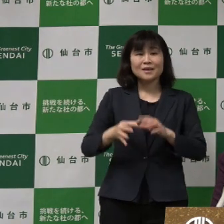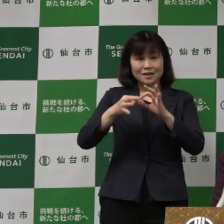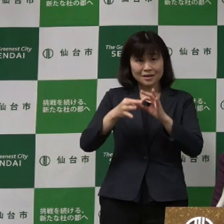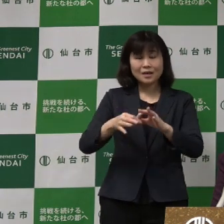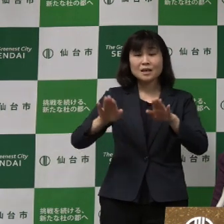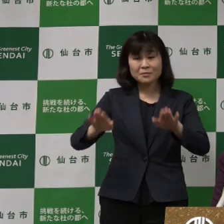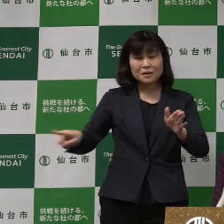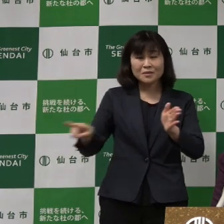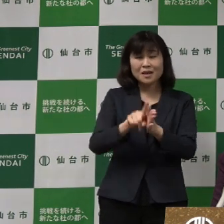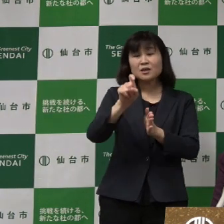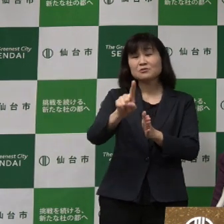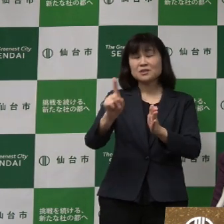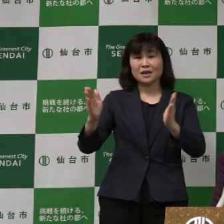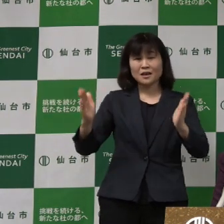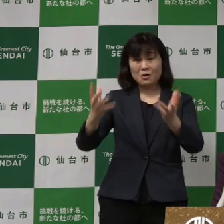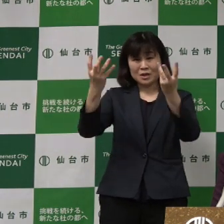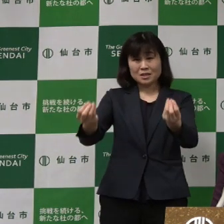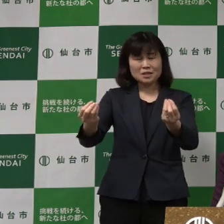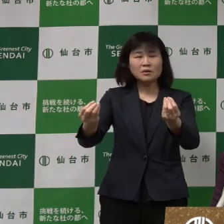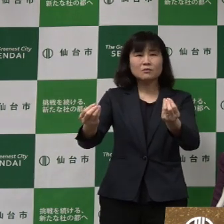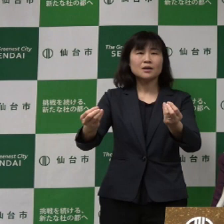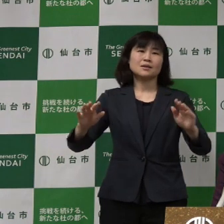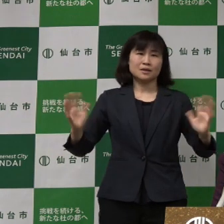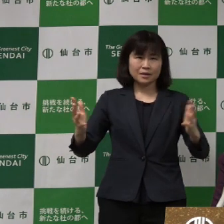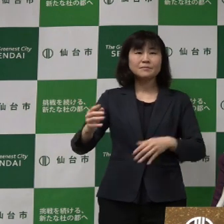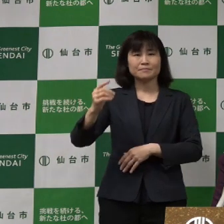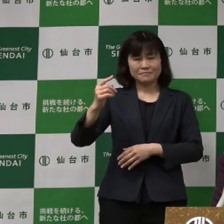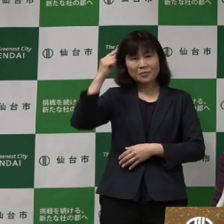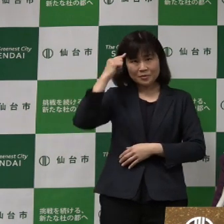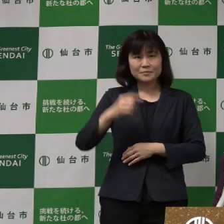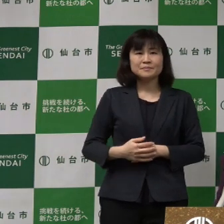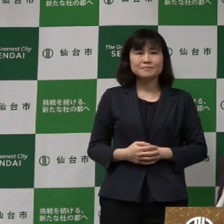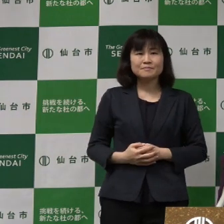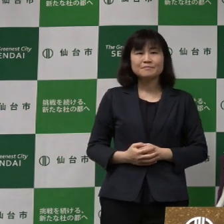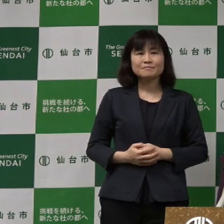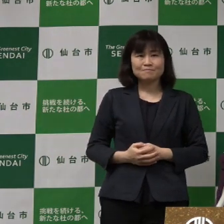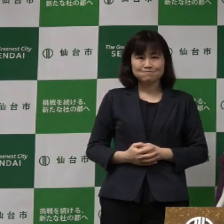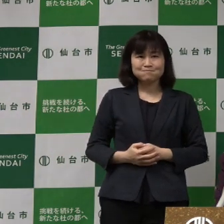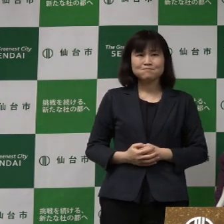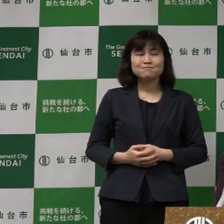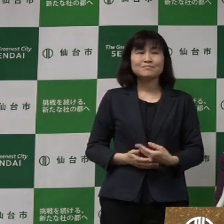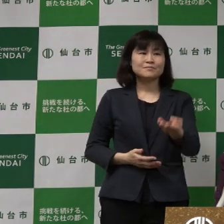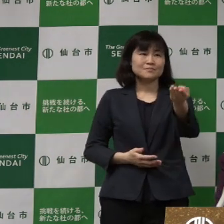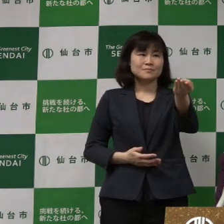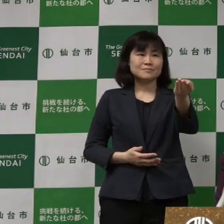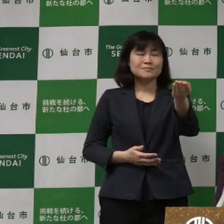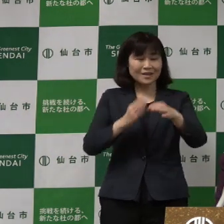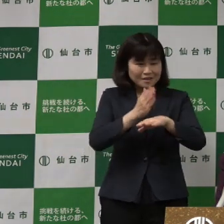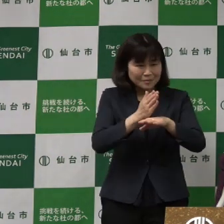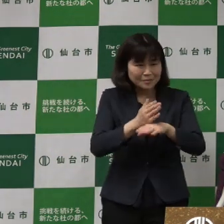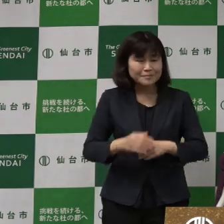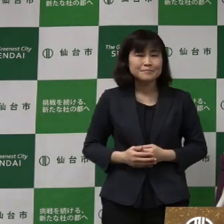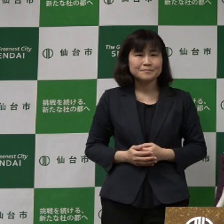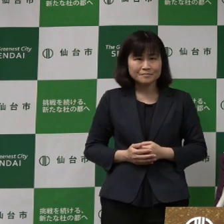過したので、もうおしまいということには決してならないと、そのように思っています。 ありがとうございます。